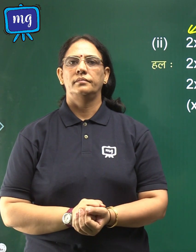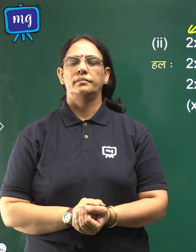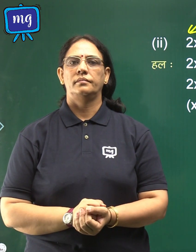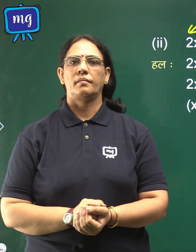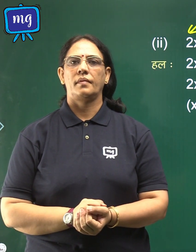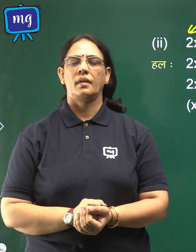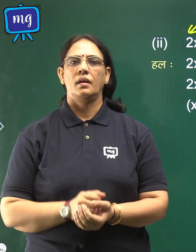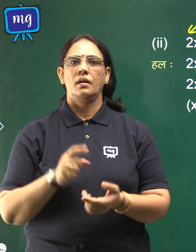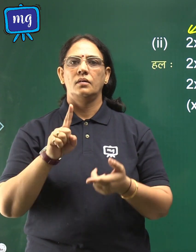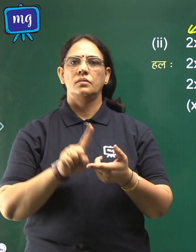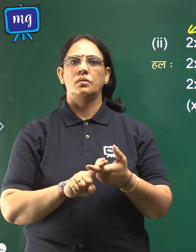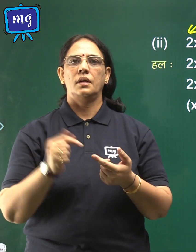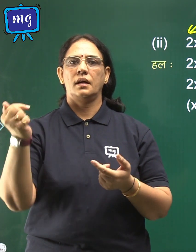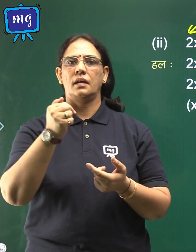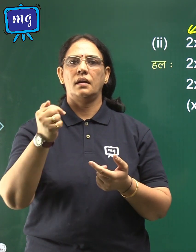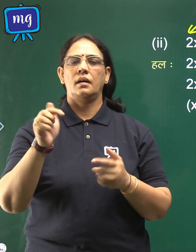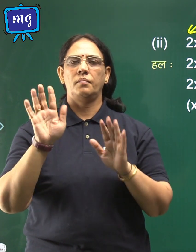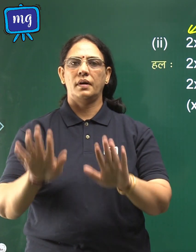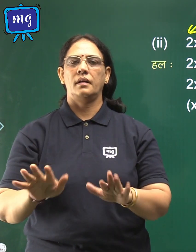और जोड़ने घटाने पर